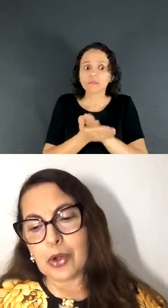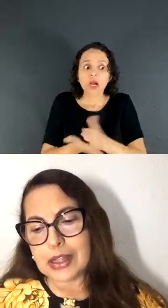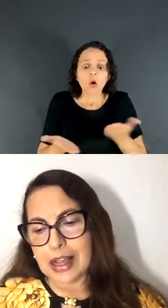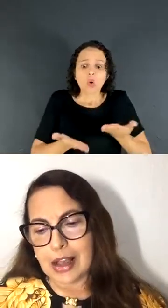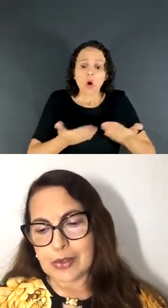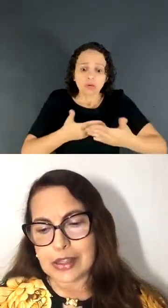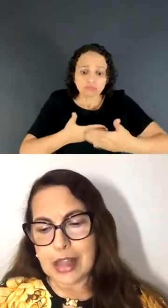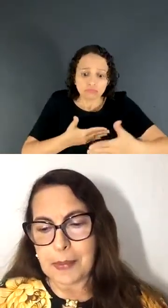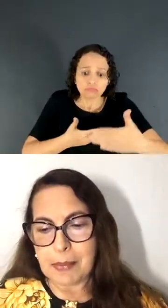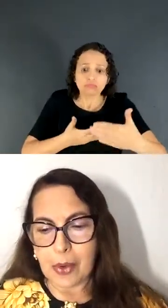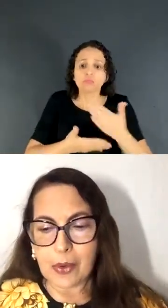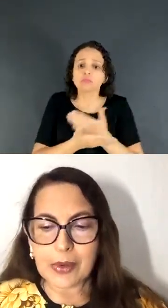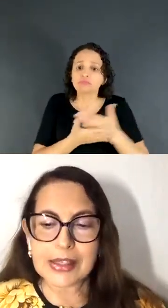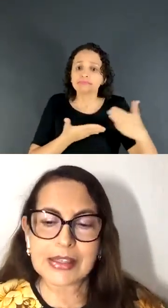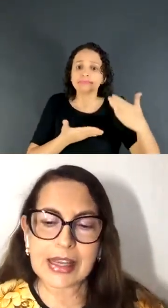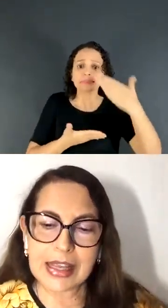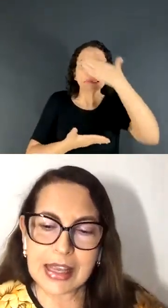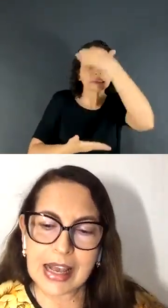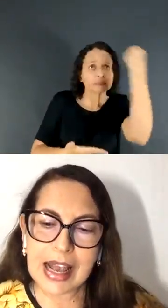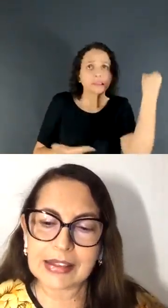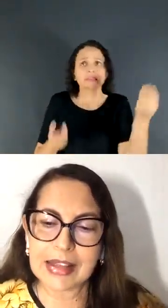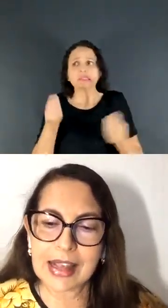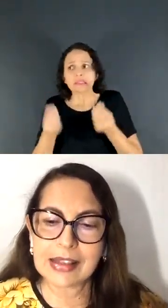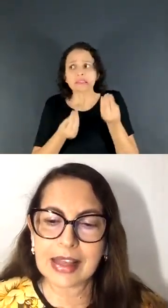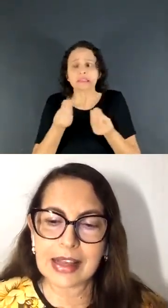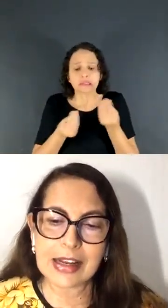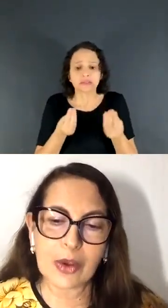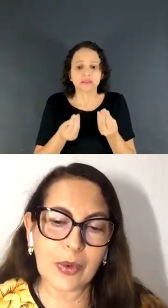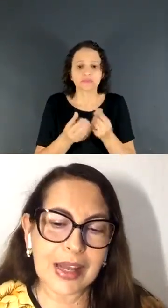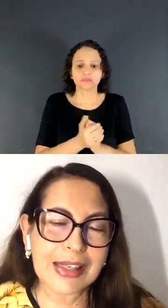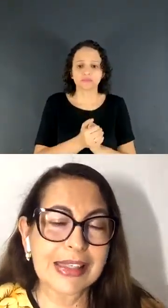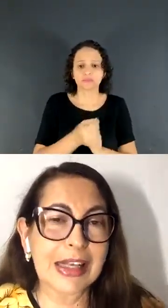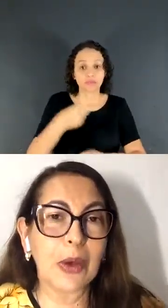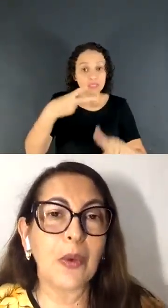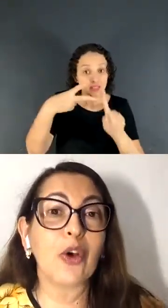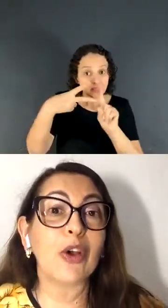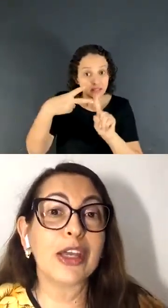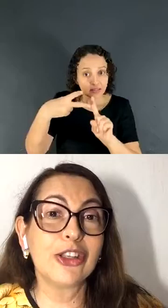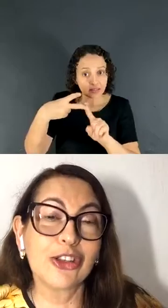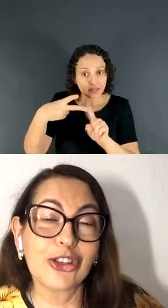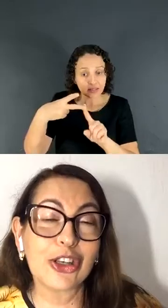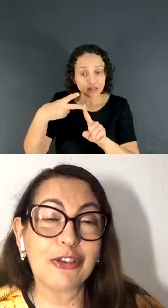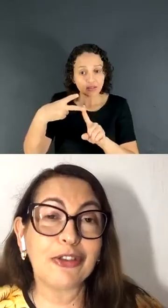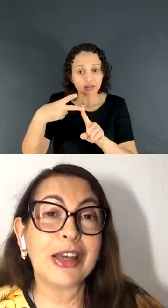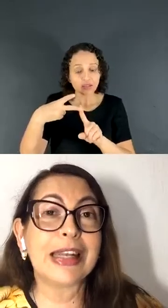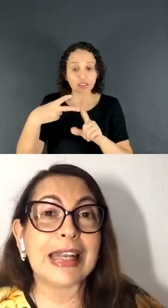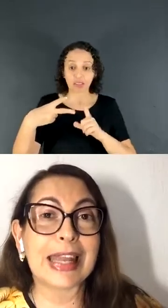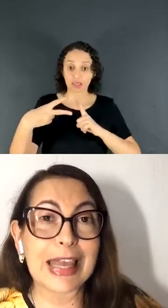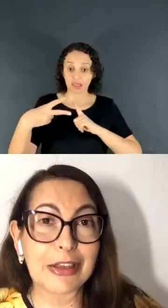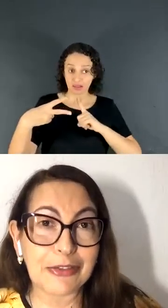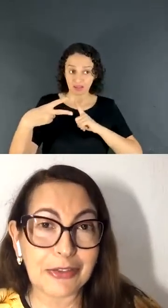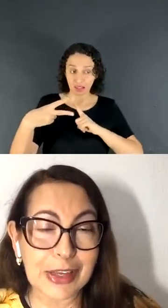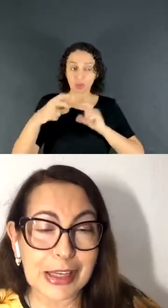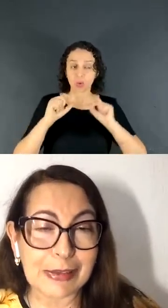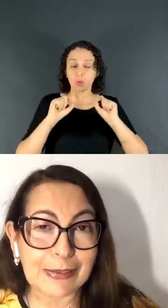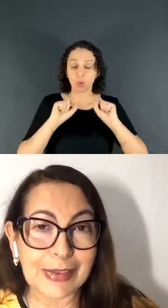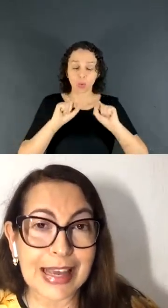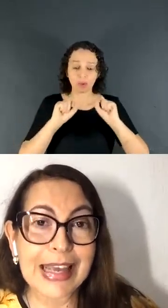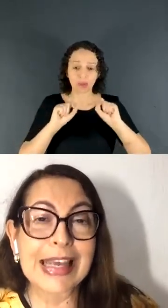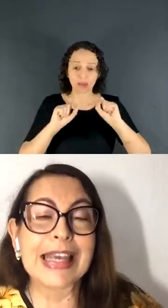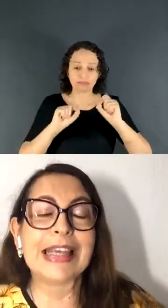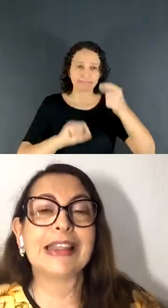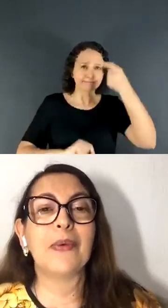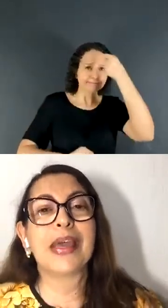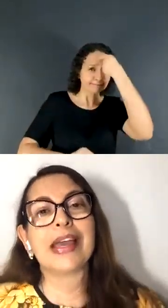Então, outra causa da memória seria a deterioração cognitiva leve,